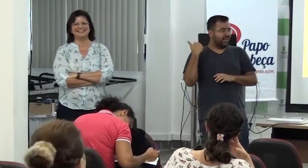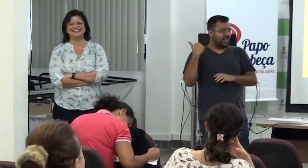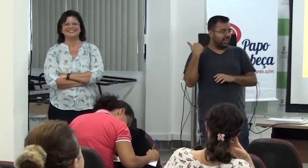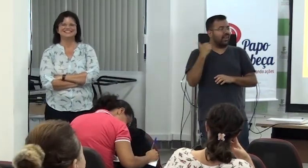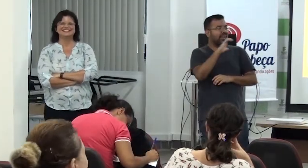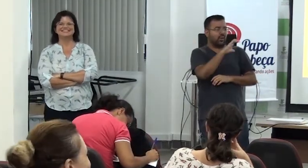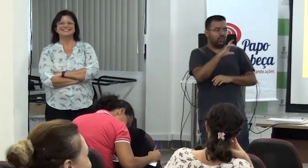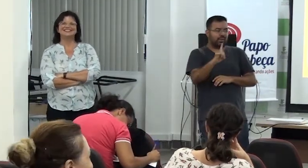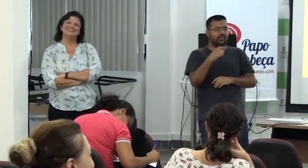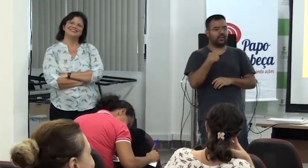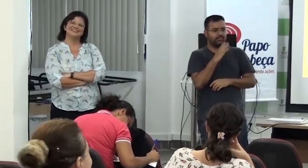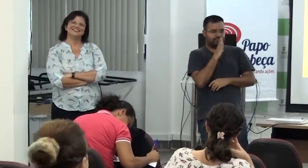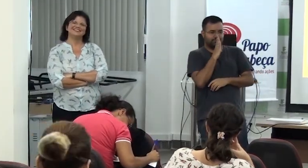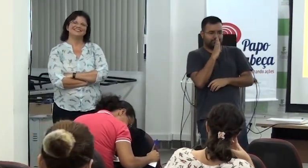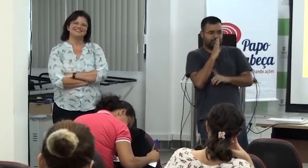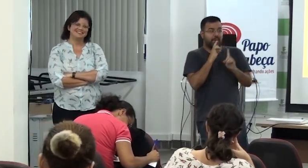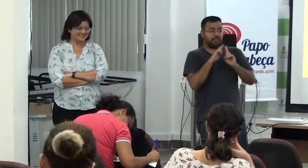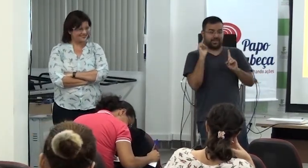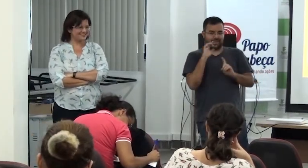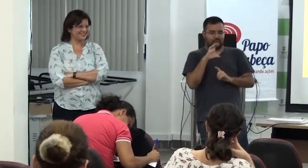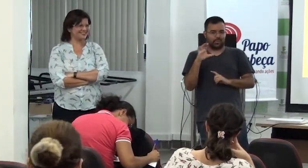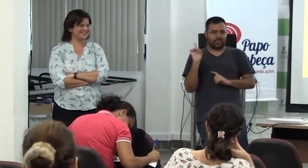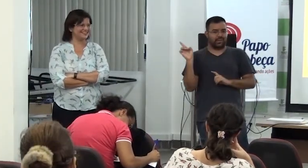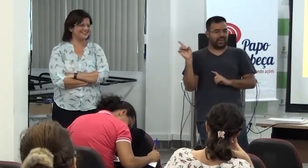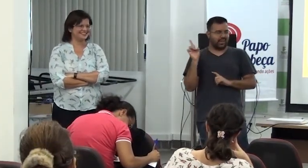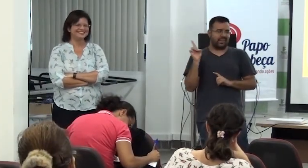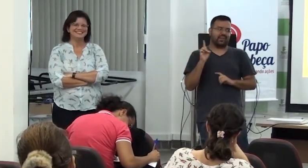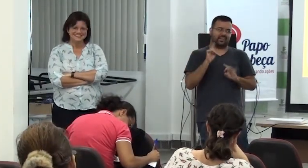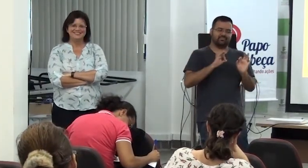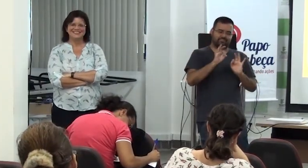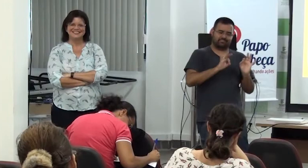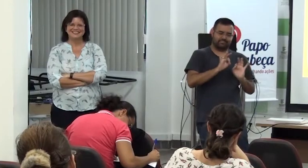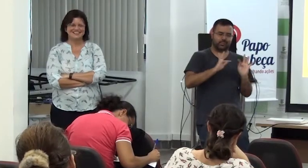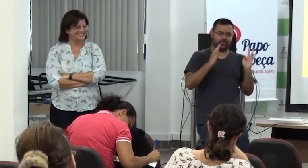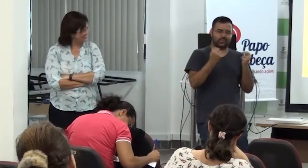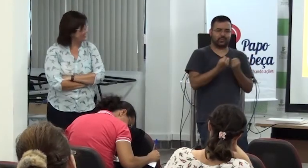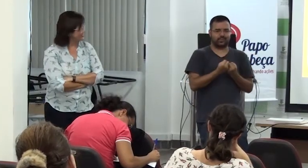coisas, mas é preciso dizer.